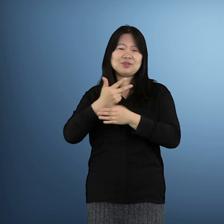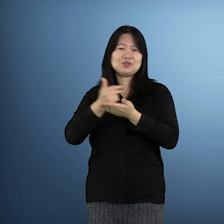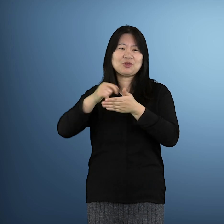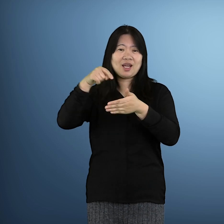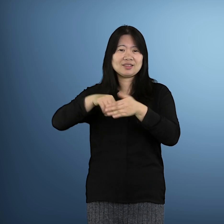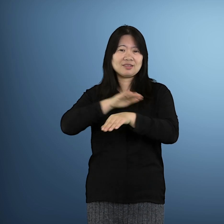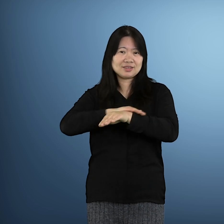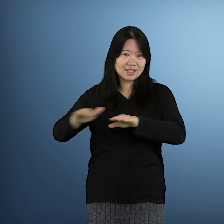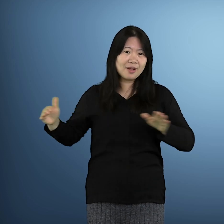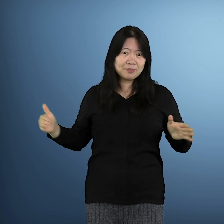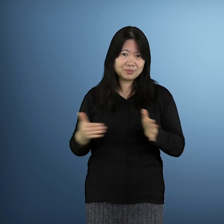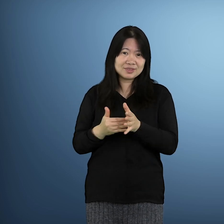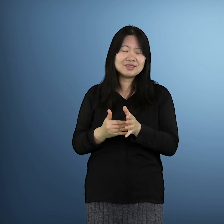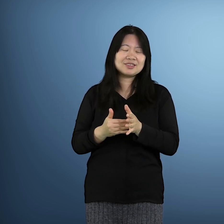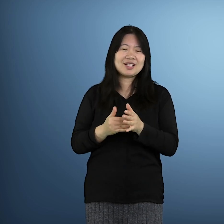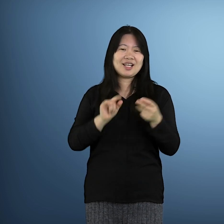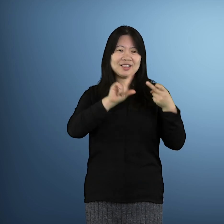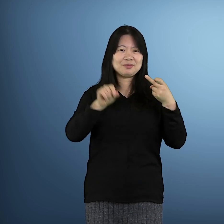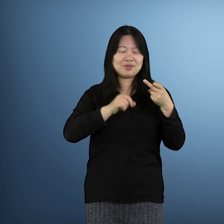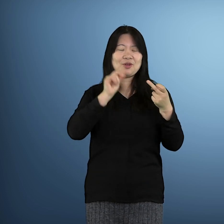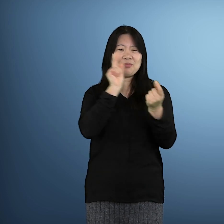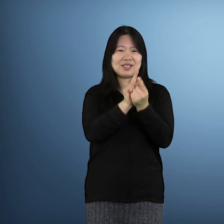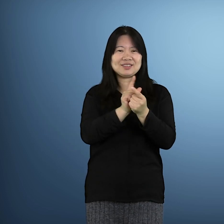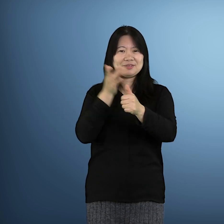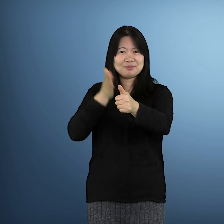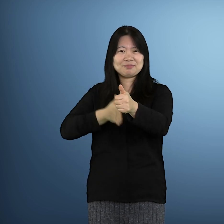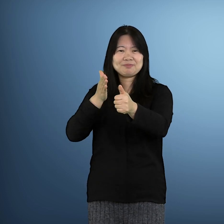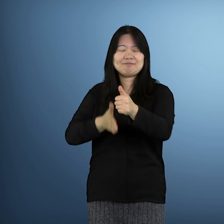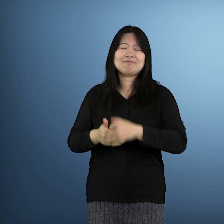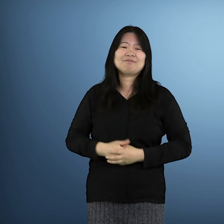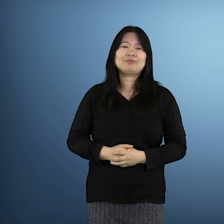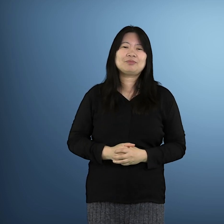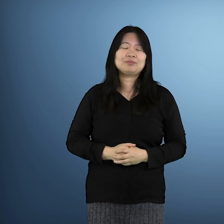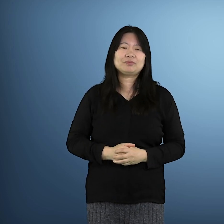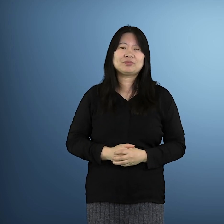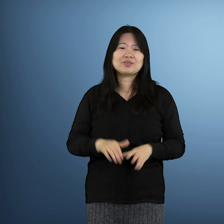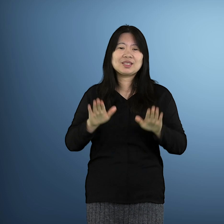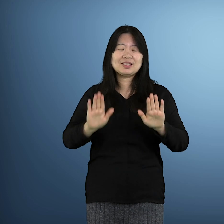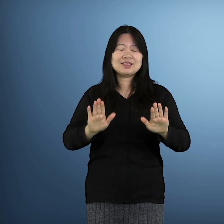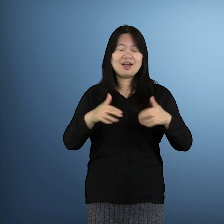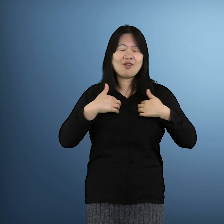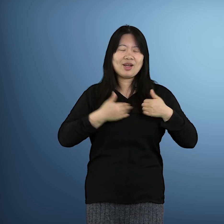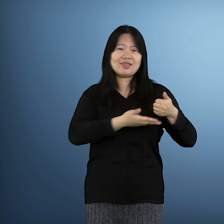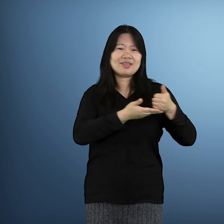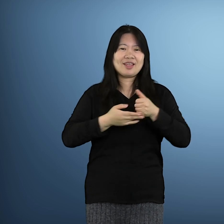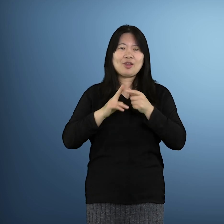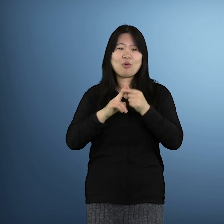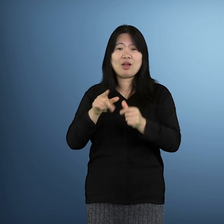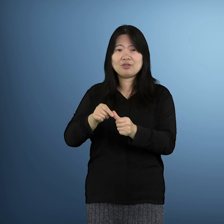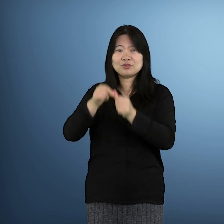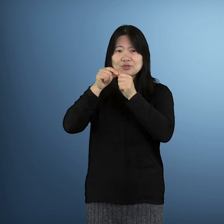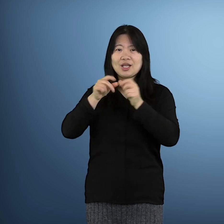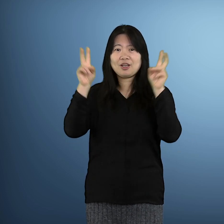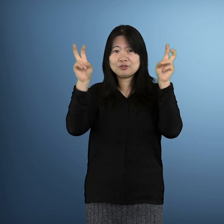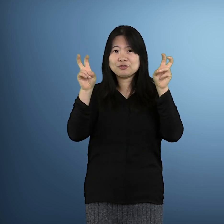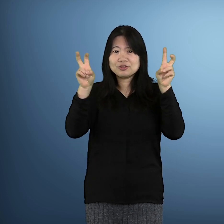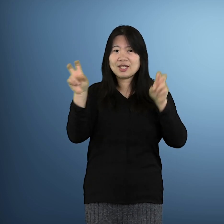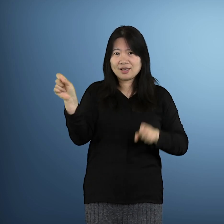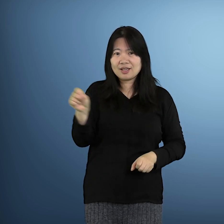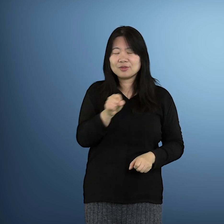안에서 잘 하는 연말이 되었으면 좋겠습니다. 이제 환대와 구원이라는